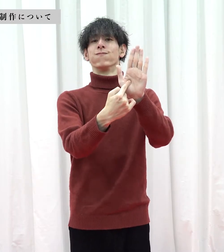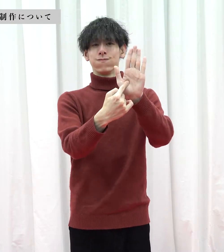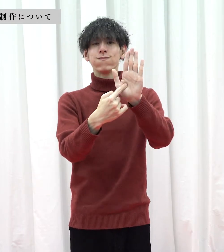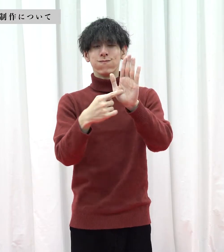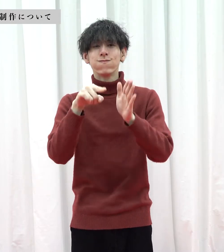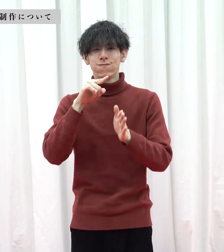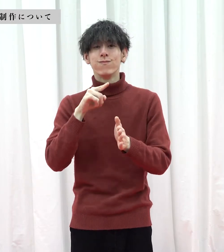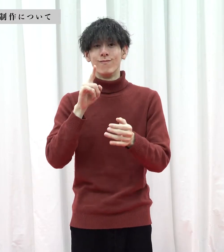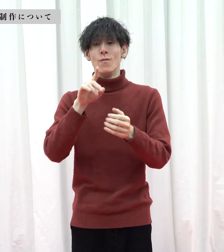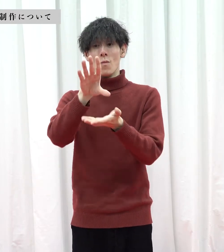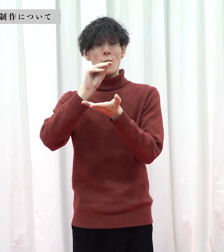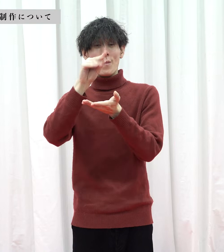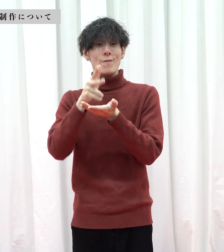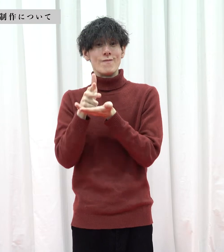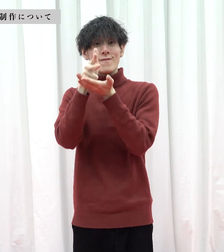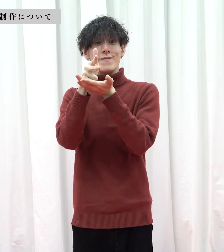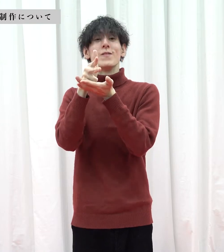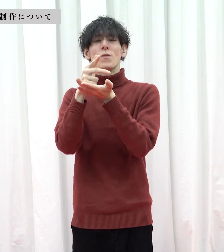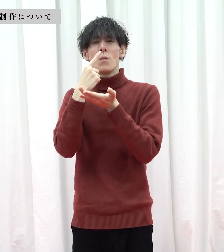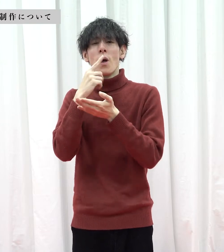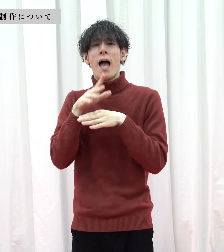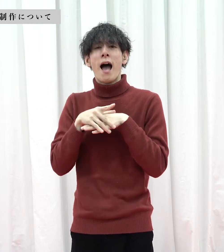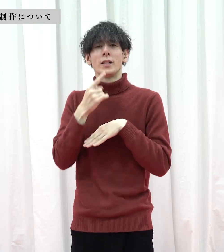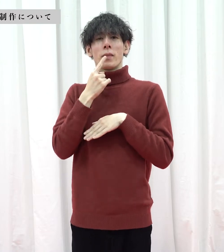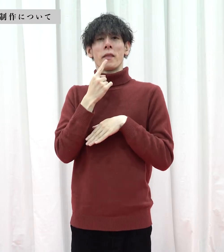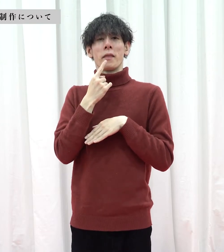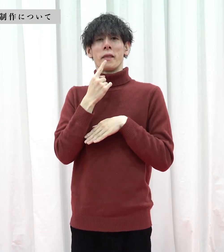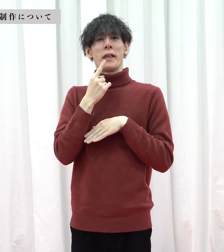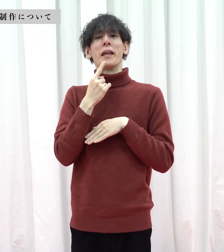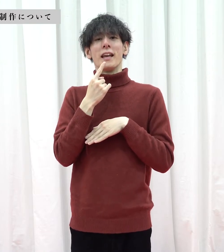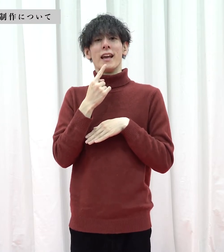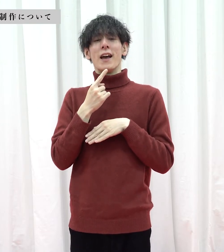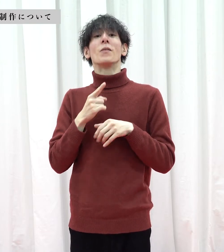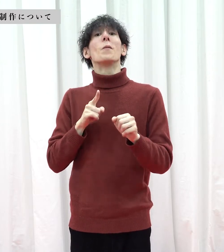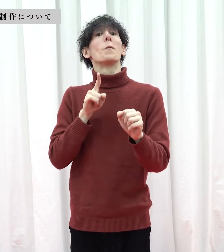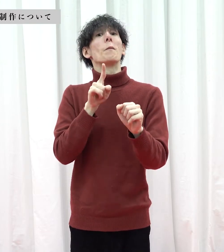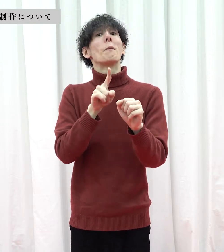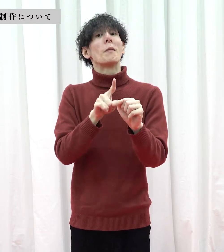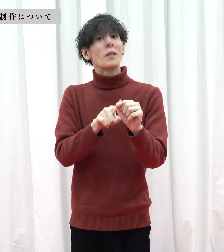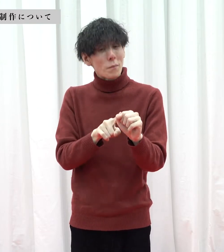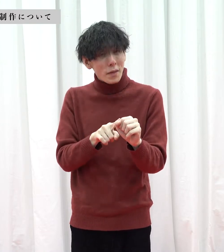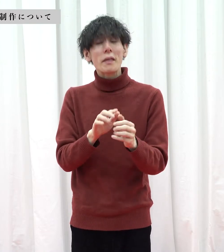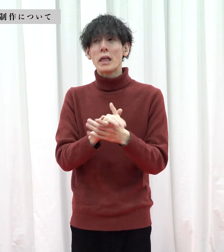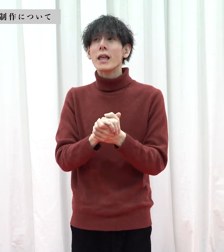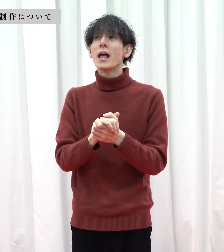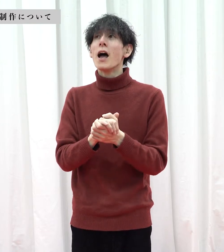現した様子を撮影していただいたのが初めてだったんですね。